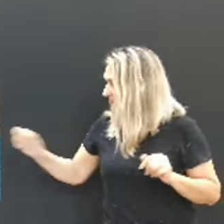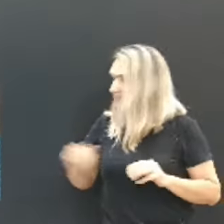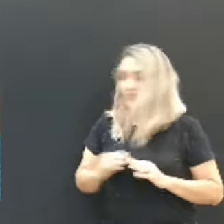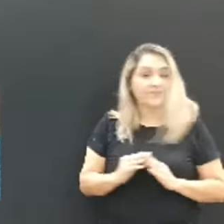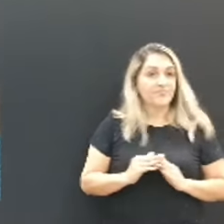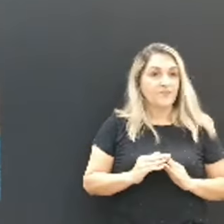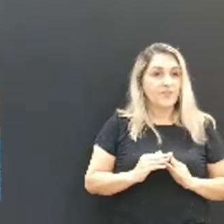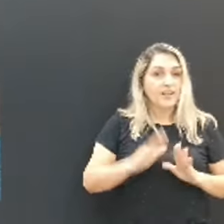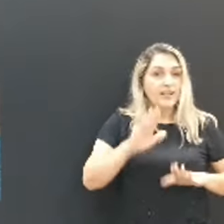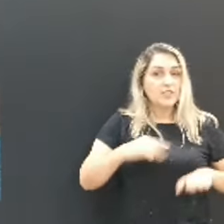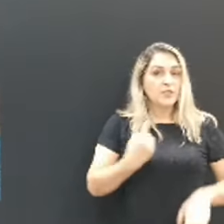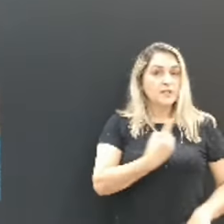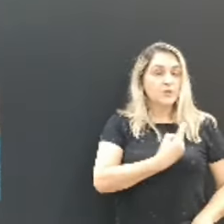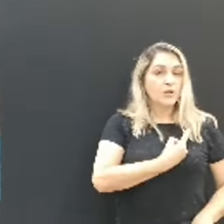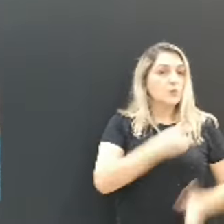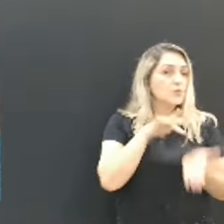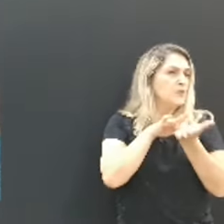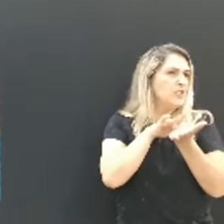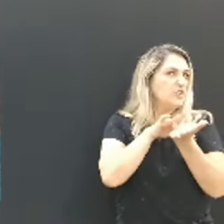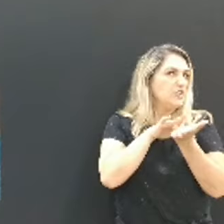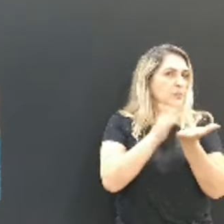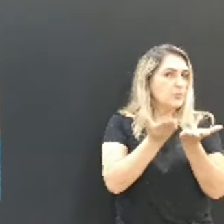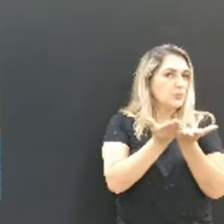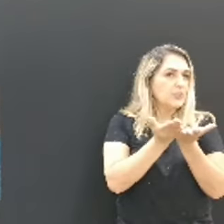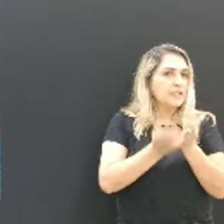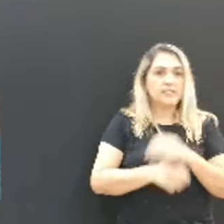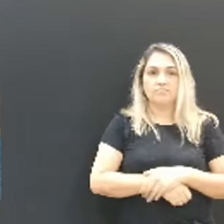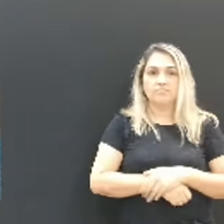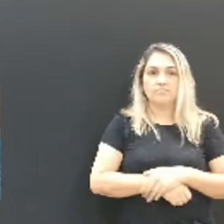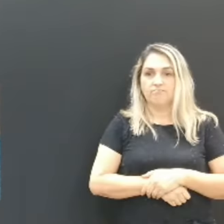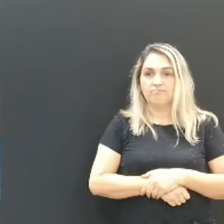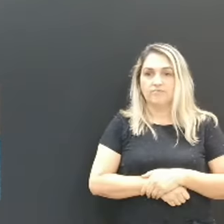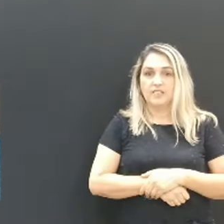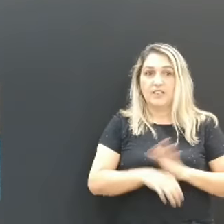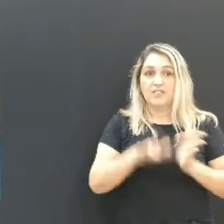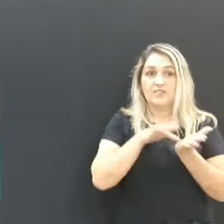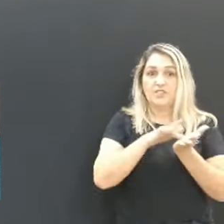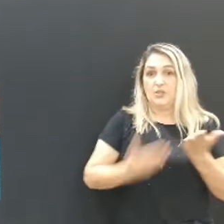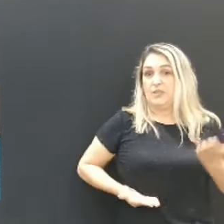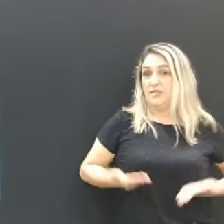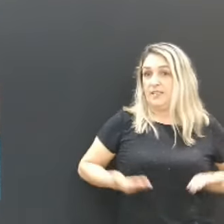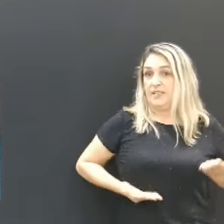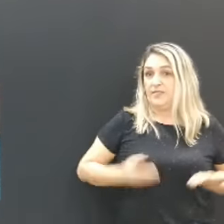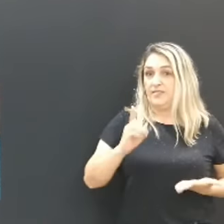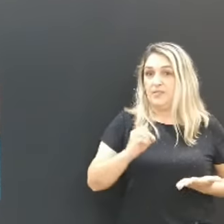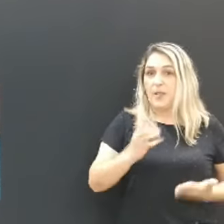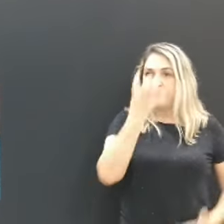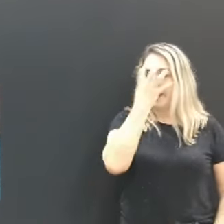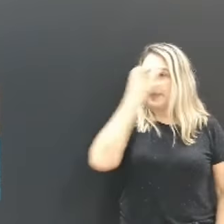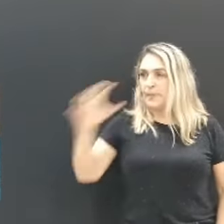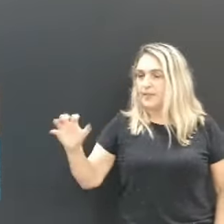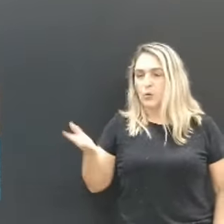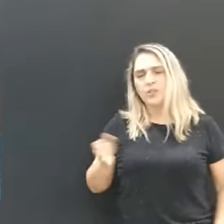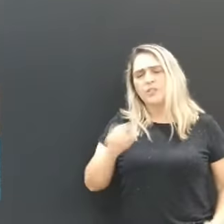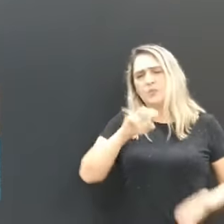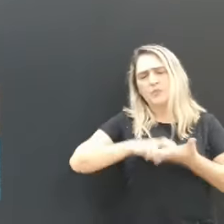Olha só que imagem interessante. Às vezes nós, pessoal, tentamos camuflar um sentimento, um sofrimento,